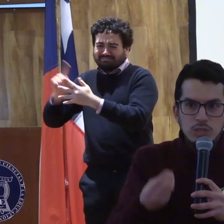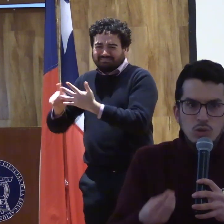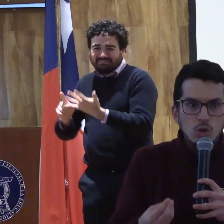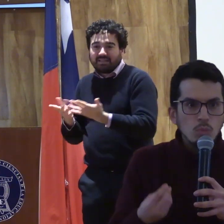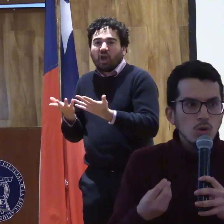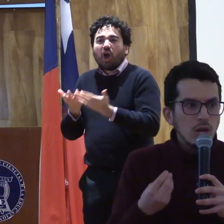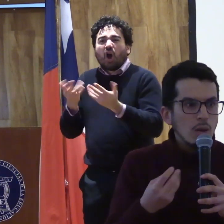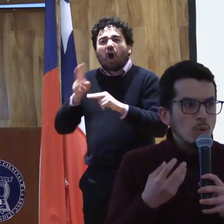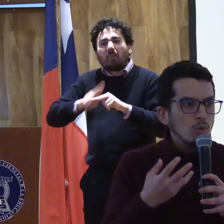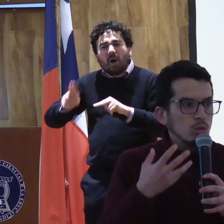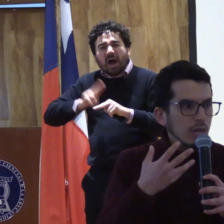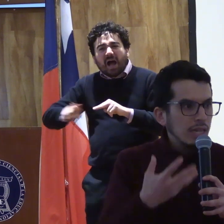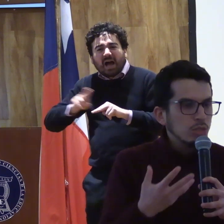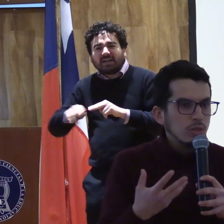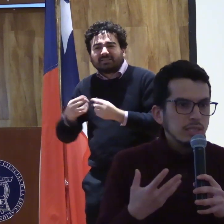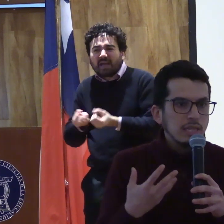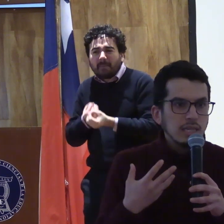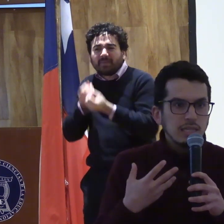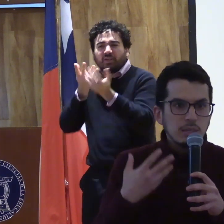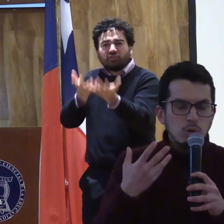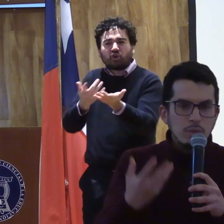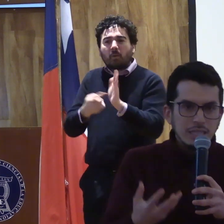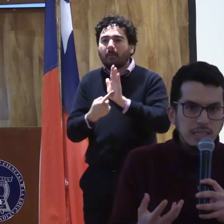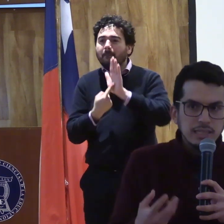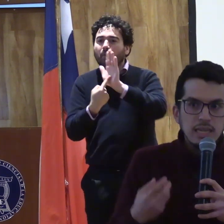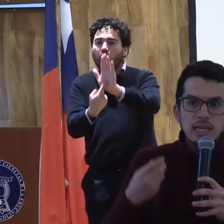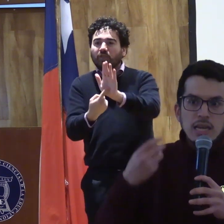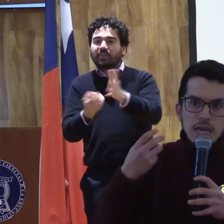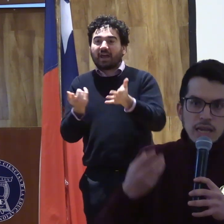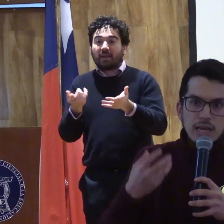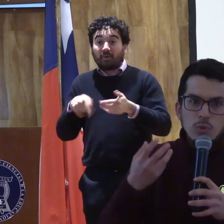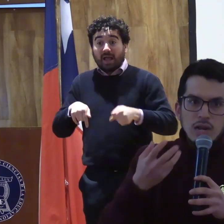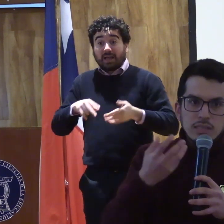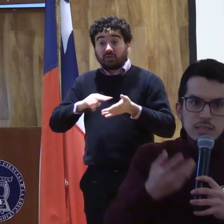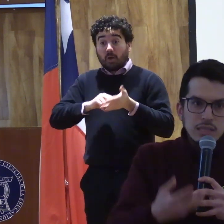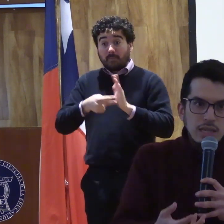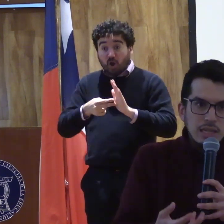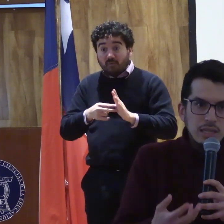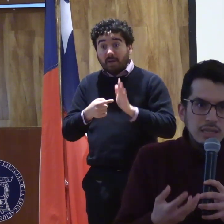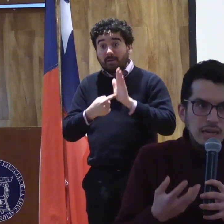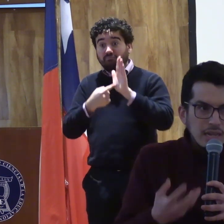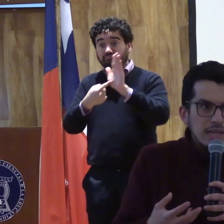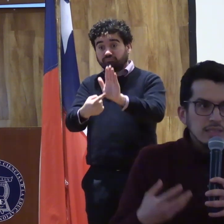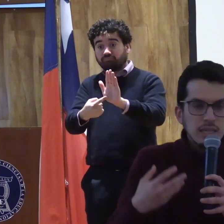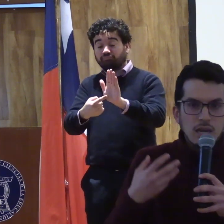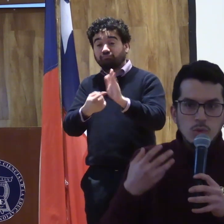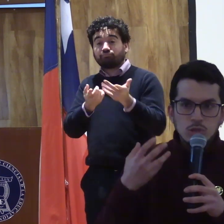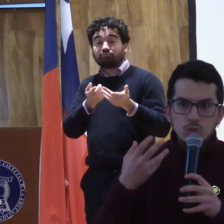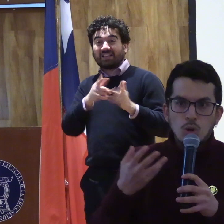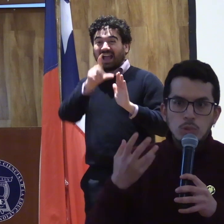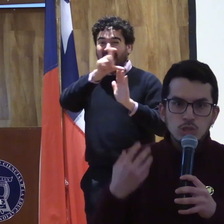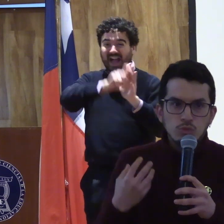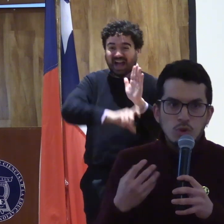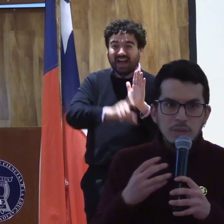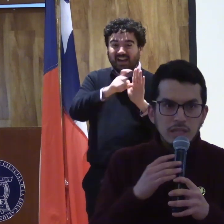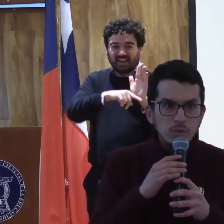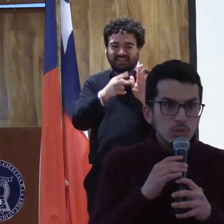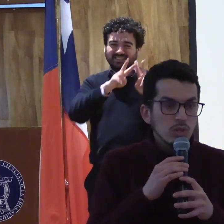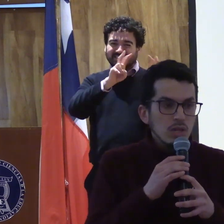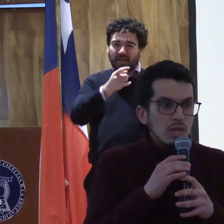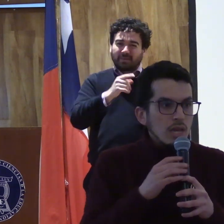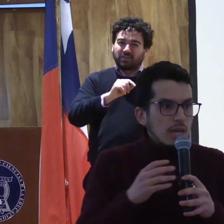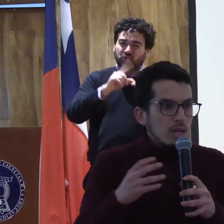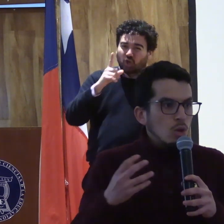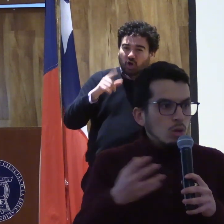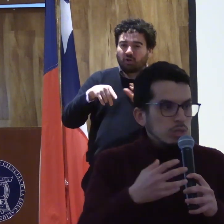esa expresión? ¿Cómo lográbamos mostrar eso que se problematiza en cada una de las carreras, en cada uno, ¿no es cierto?, de los procesos